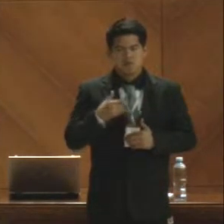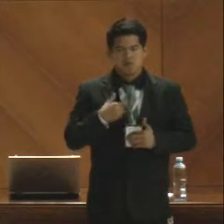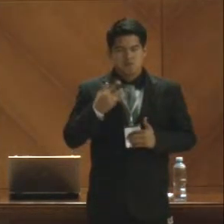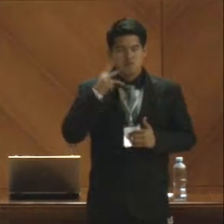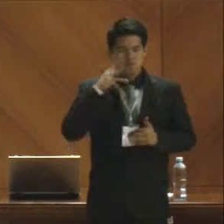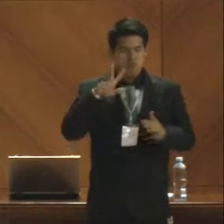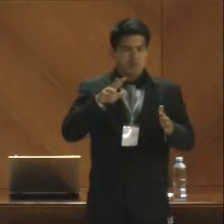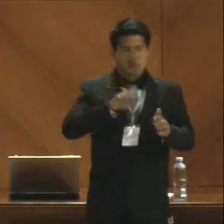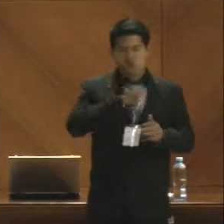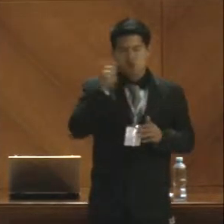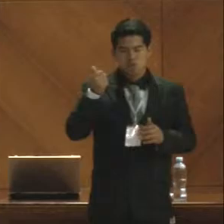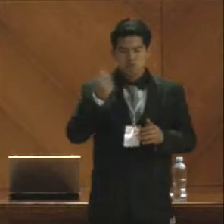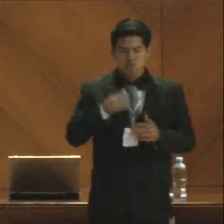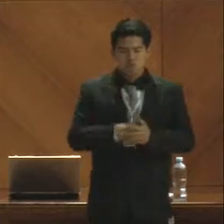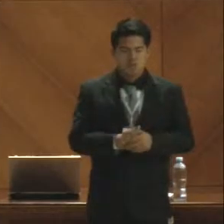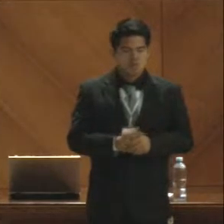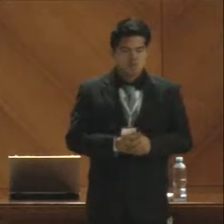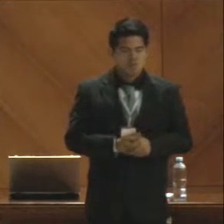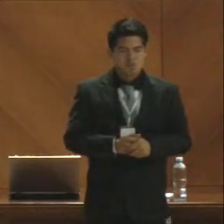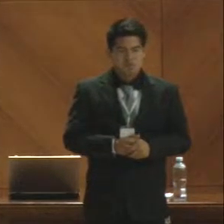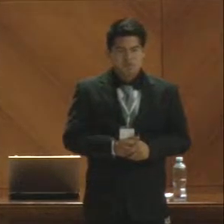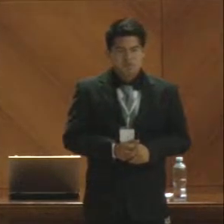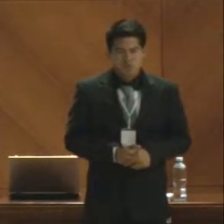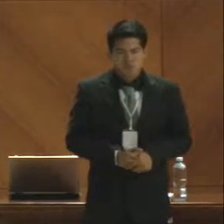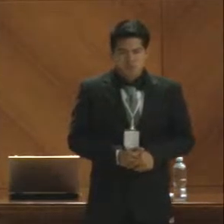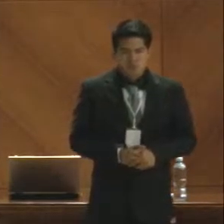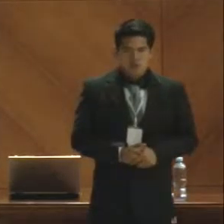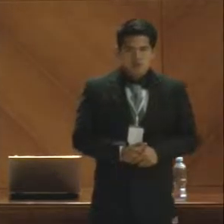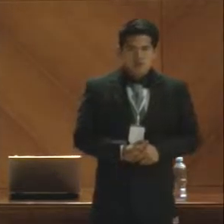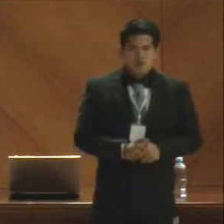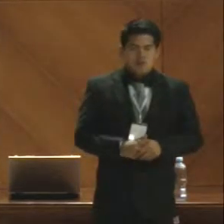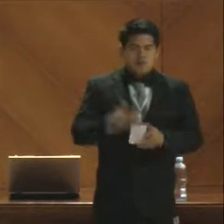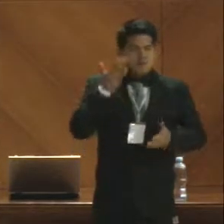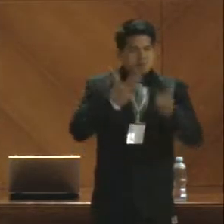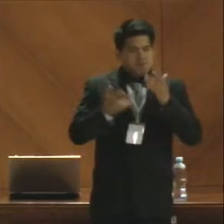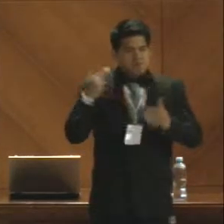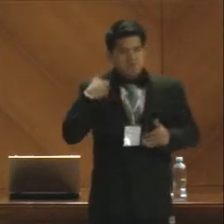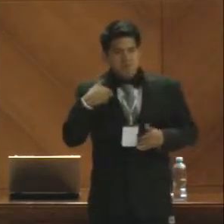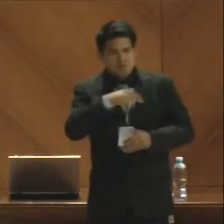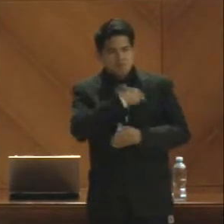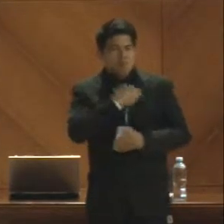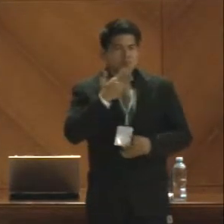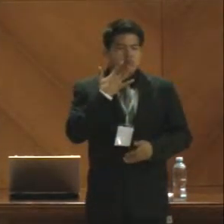ya. Tendré mi motivo. Pero nosotros no tenemos ningún derecho